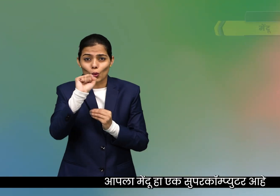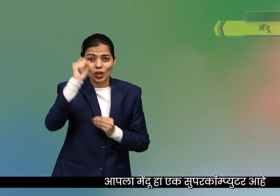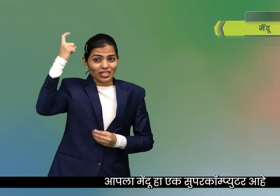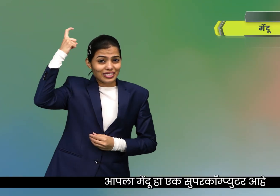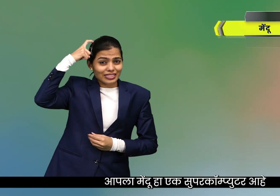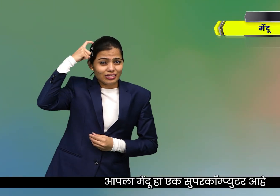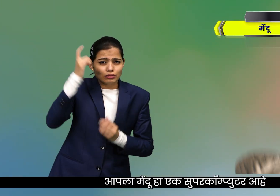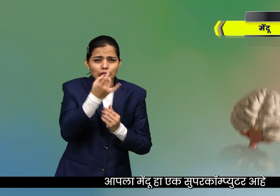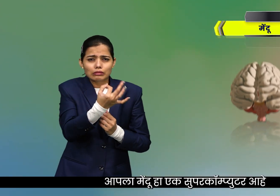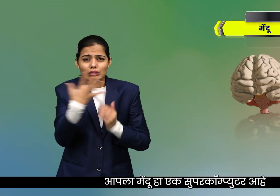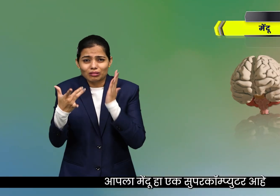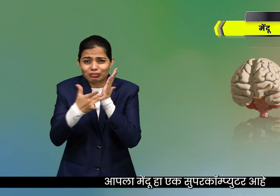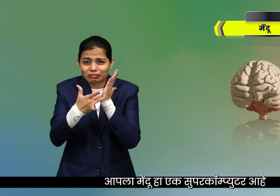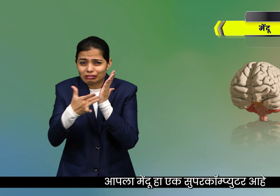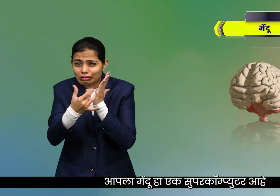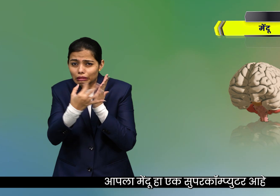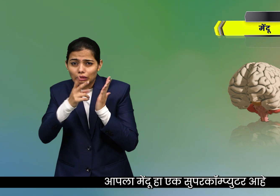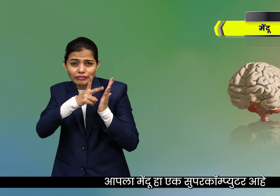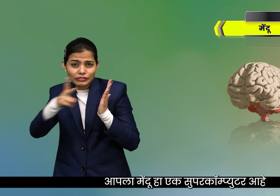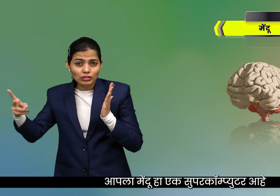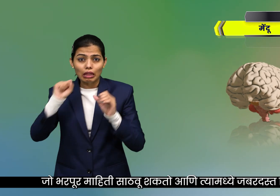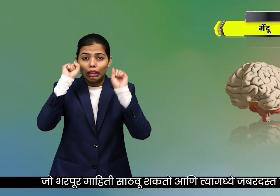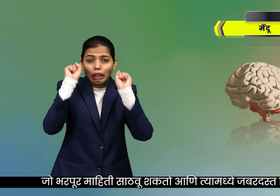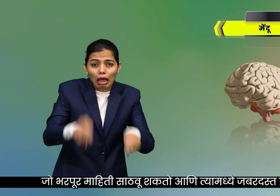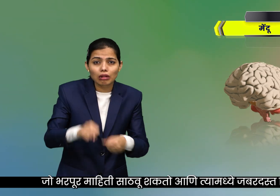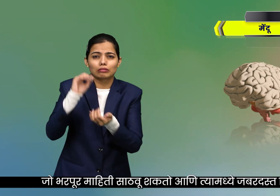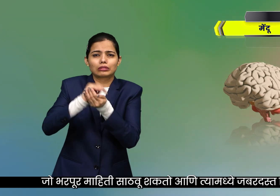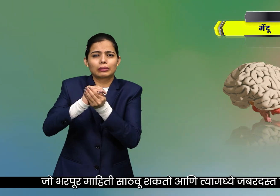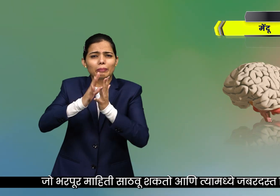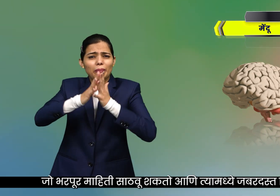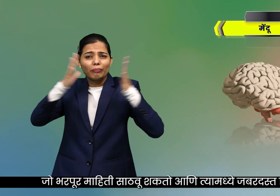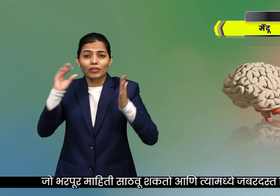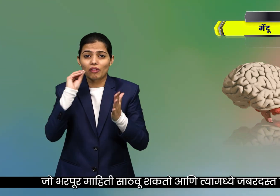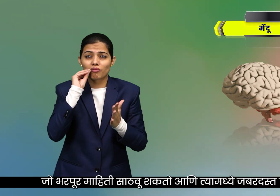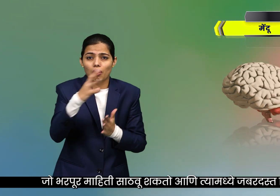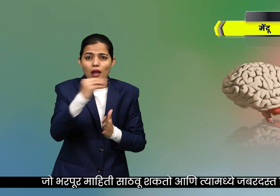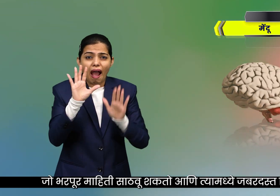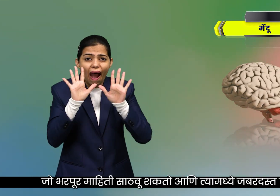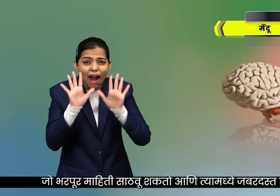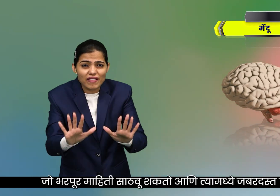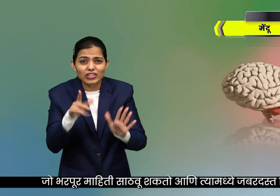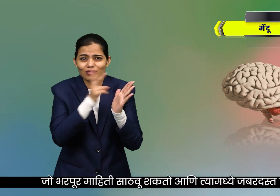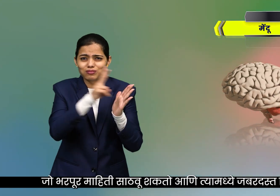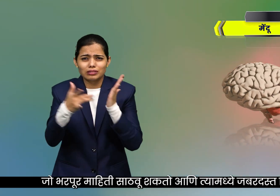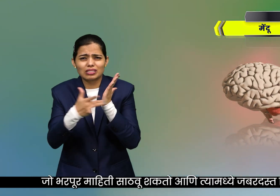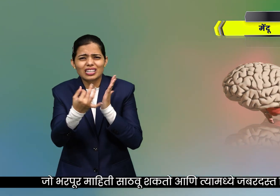आपला मेंदू हा एक सुपर कॉम्प्युटर आहे जो भरपूर माहिती साठवू शकतो आणि त्यामध्ये जबरदस्त